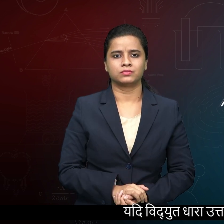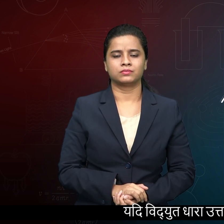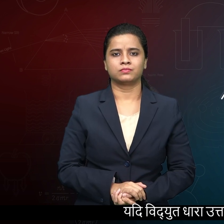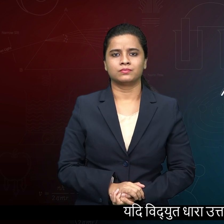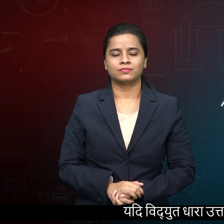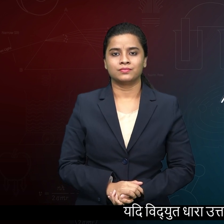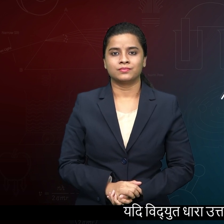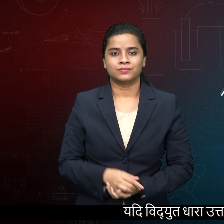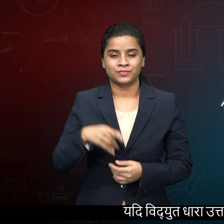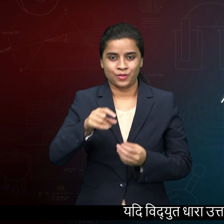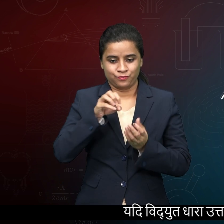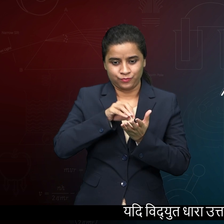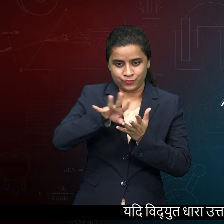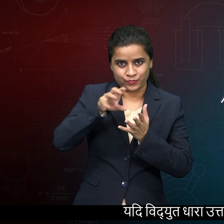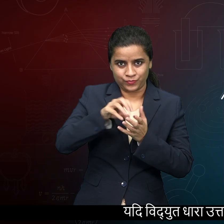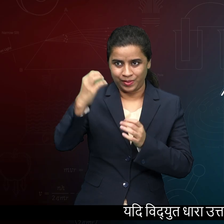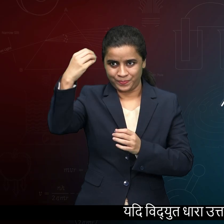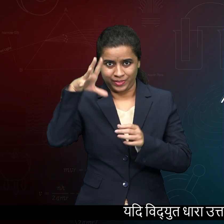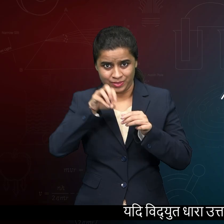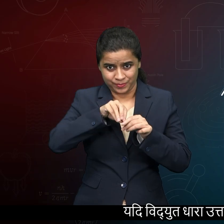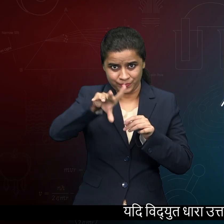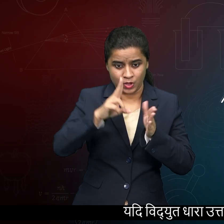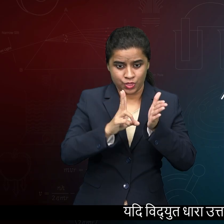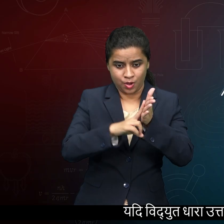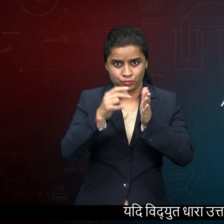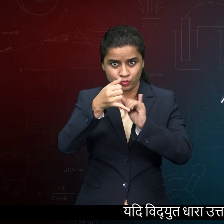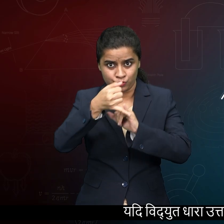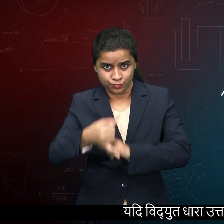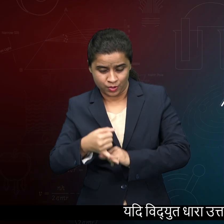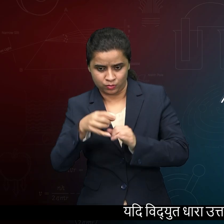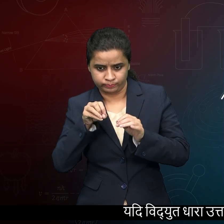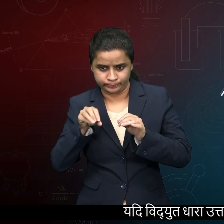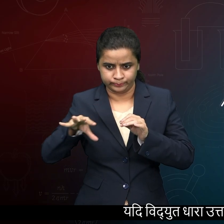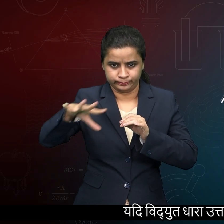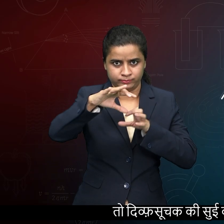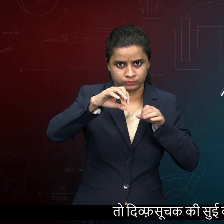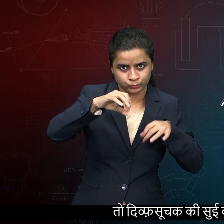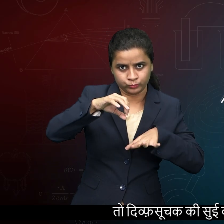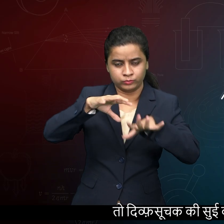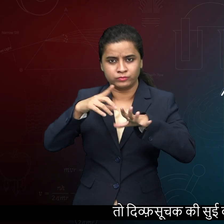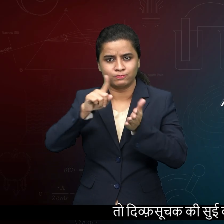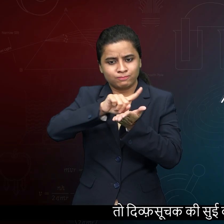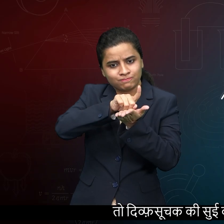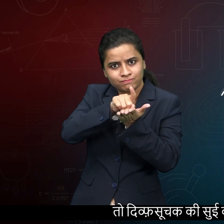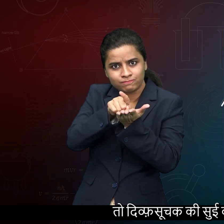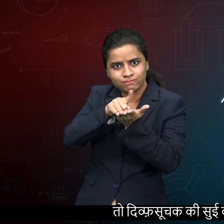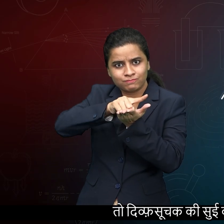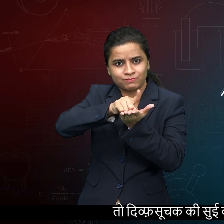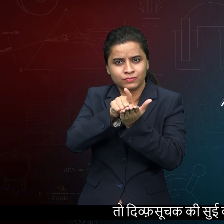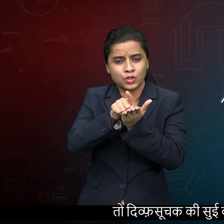यदि विद्युत धारा उत्तर से दक्षिण की ओर प्रवाहित होती है तो द्विसूचिका की सुई का